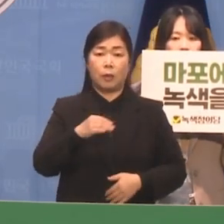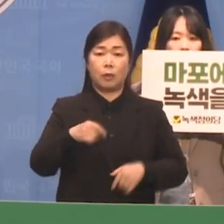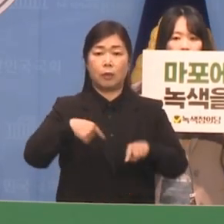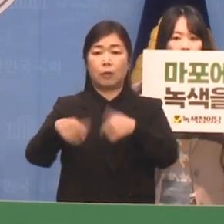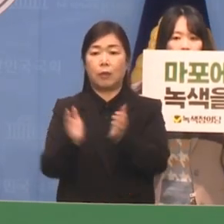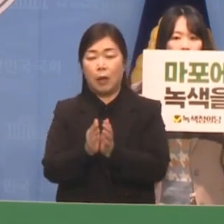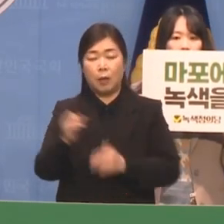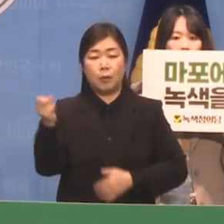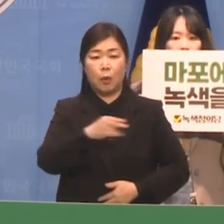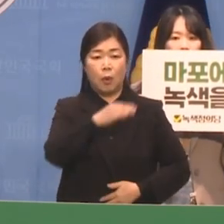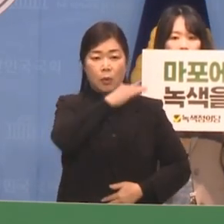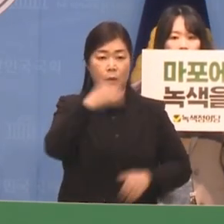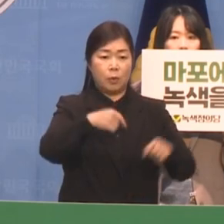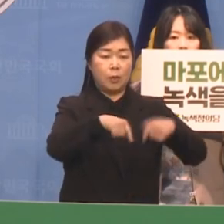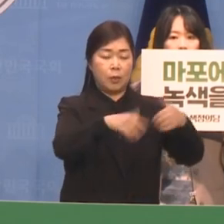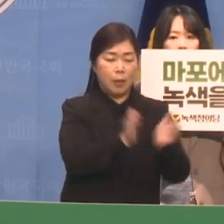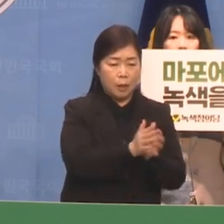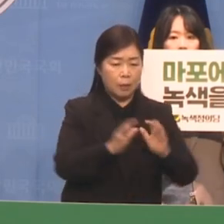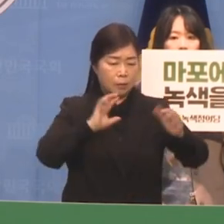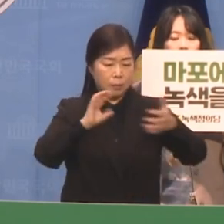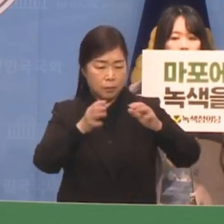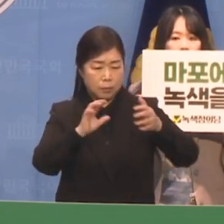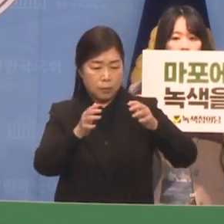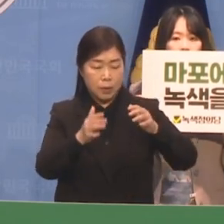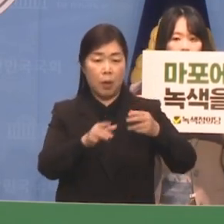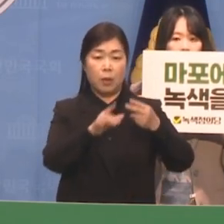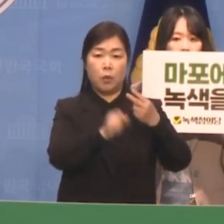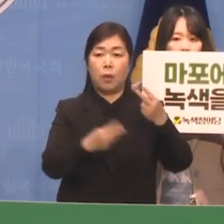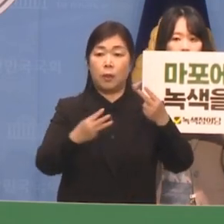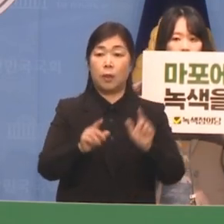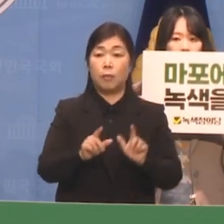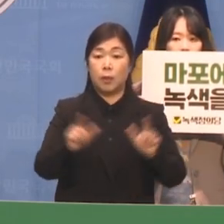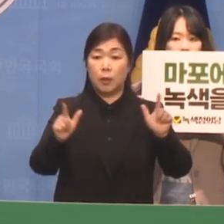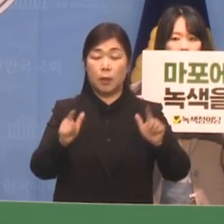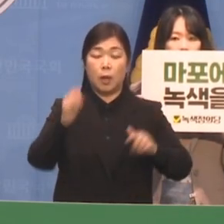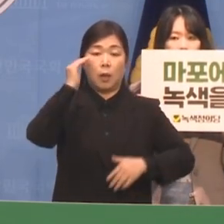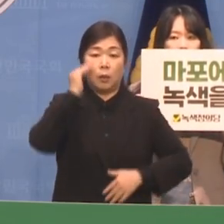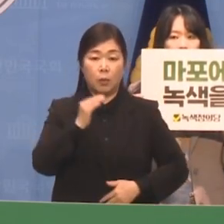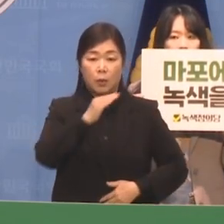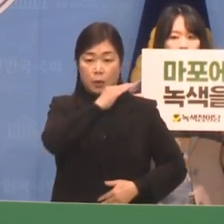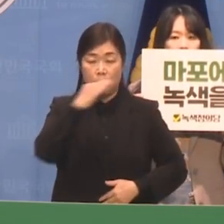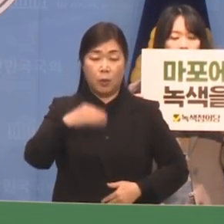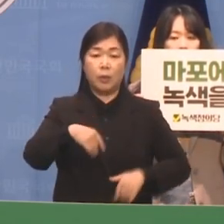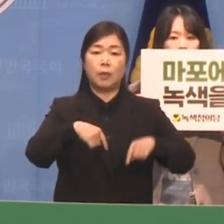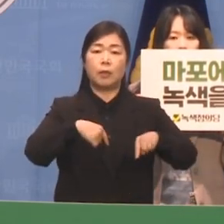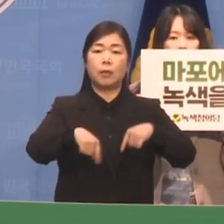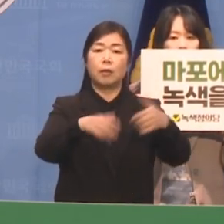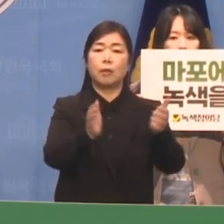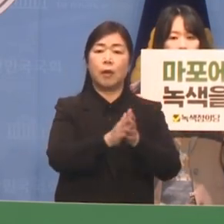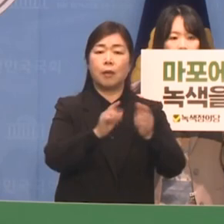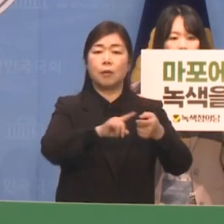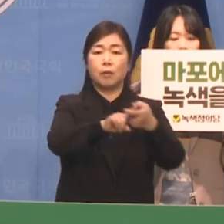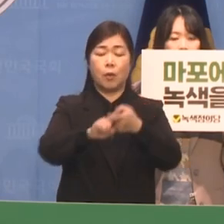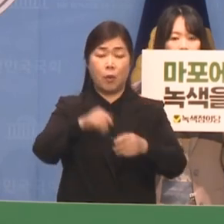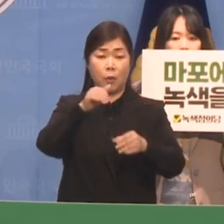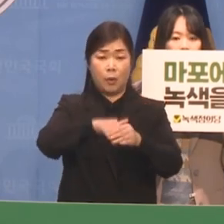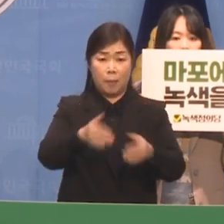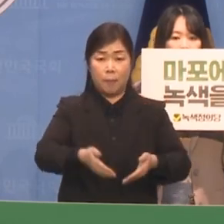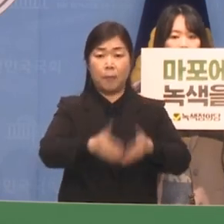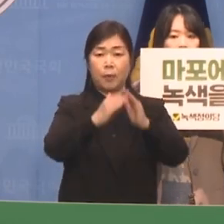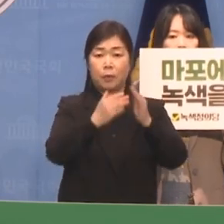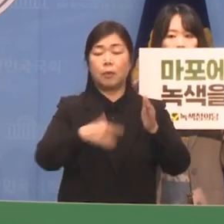녹색당과 정의당은 치열한 토론을 거쳐 지난 2월 3일 녹색정의당이라는 선거연합정당을 만들었습니다.